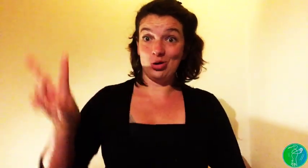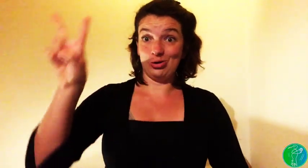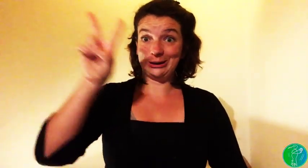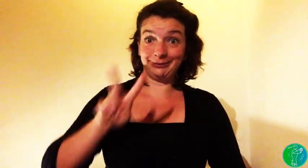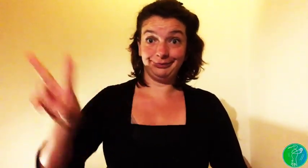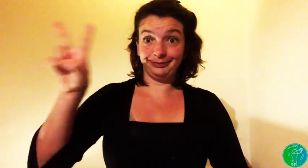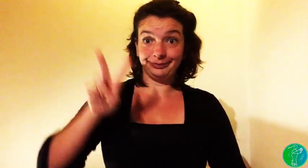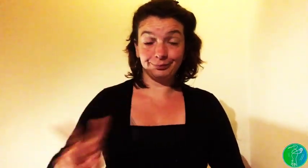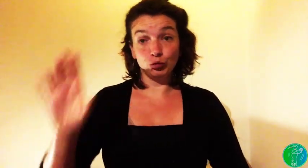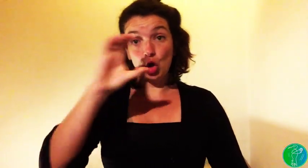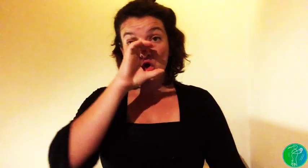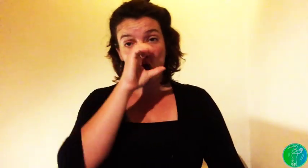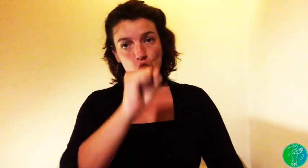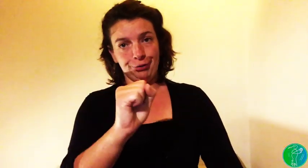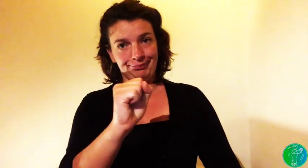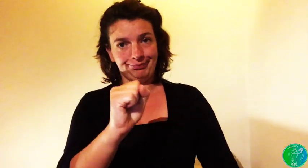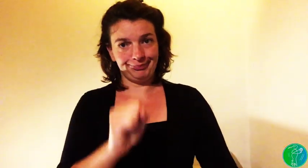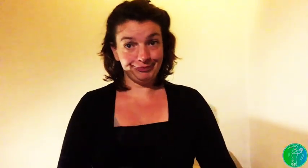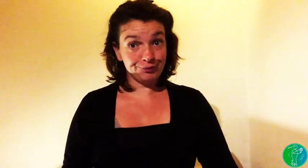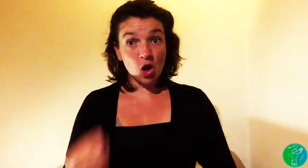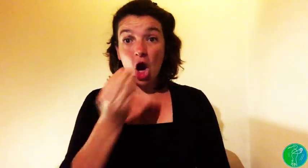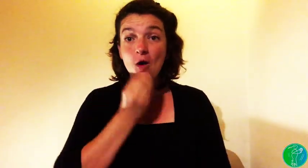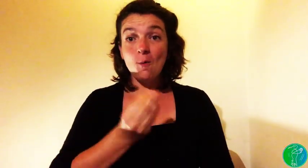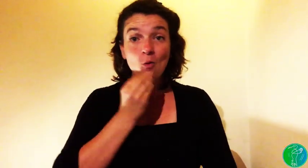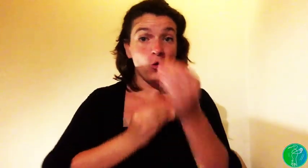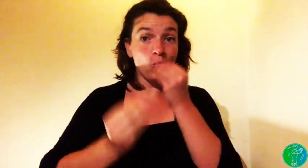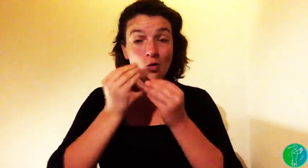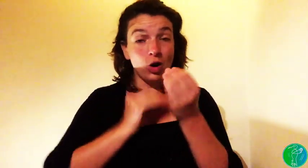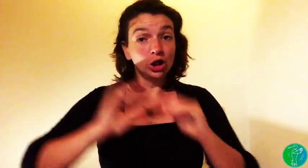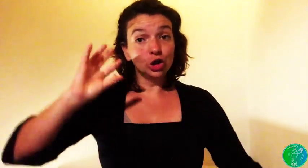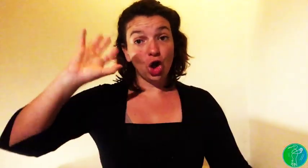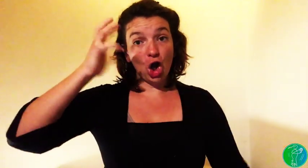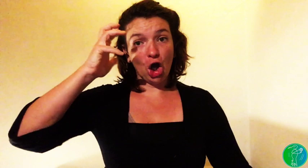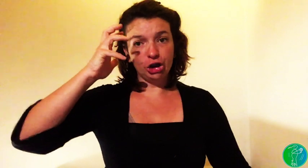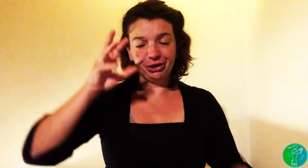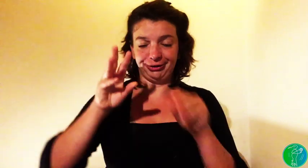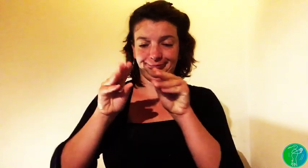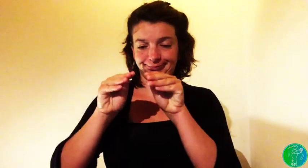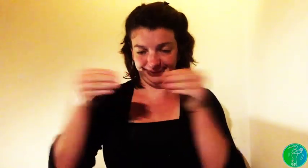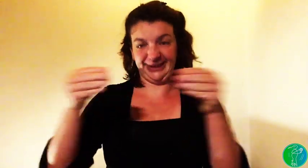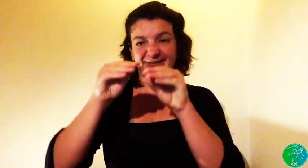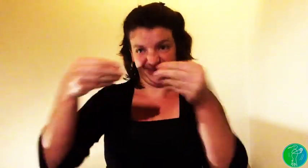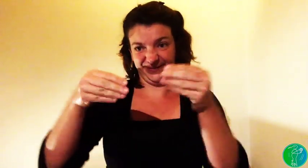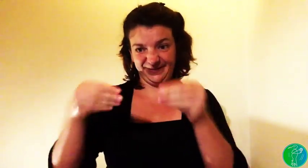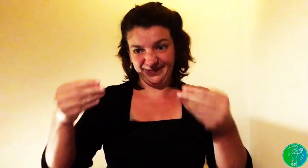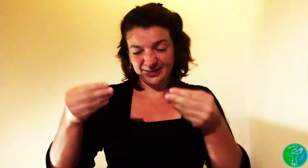Vendredi, le loup mangea un panier d'oranges entier.